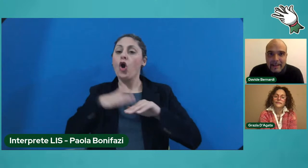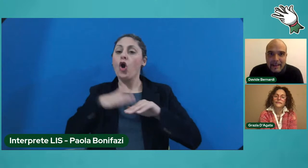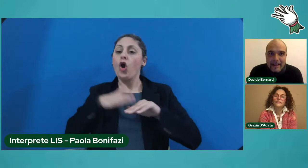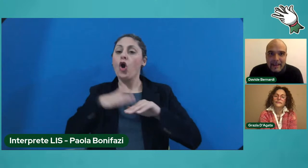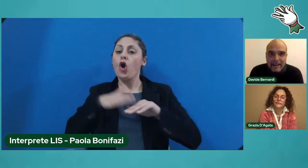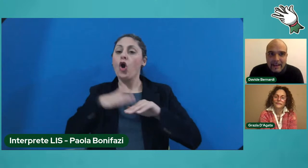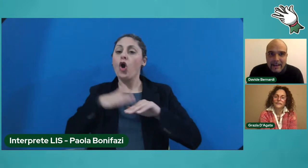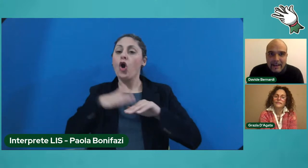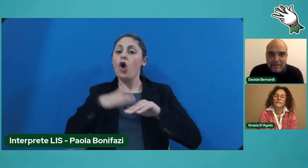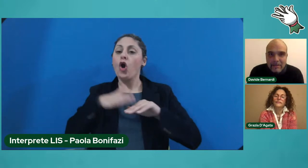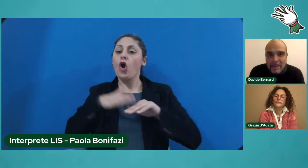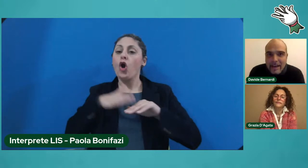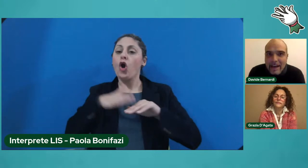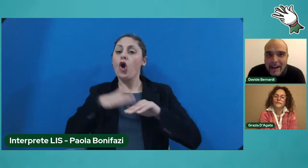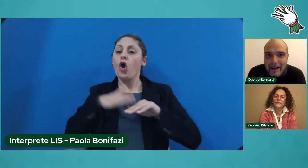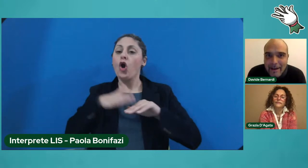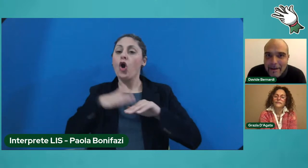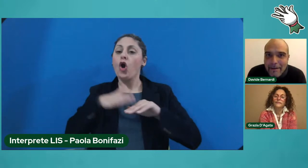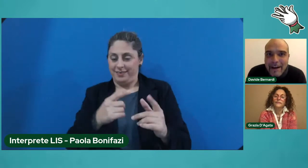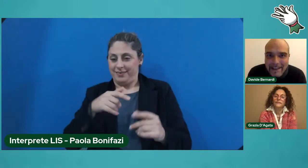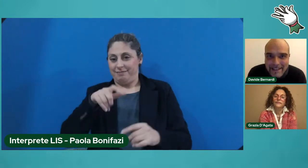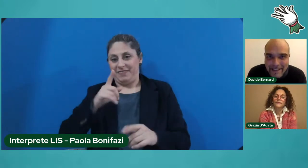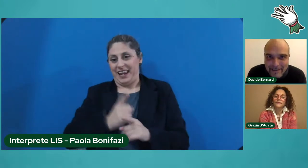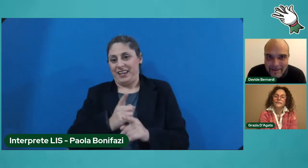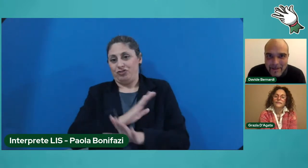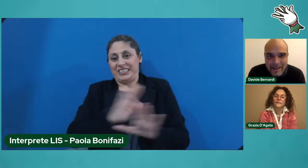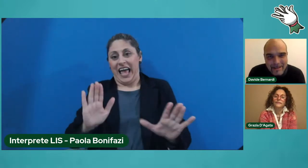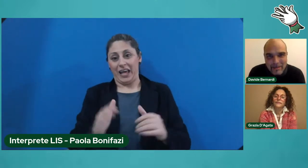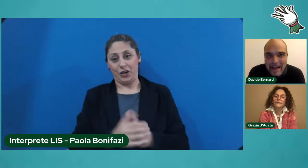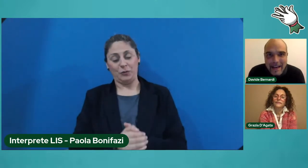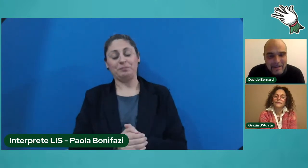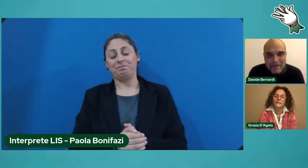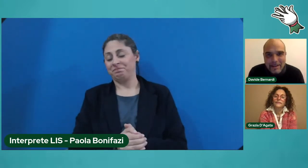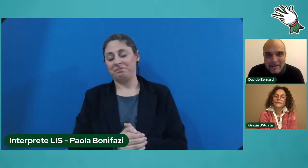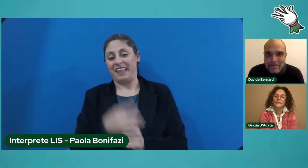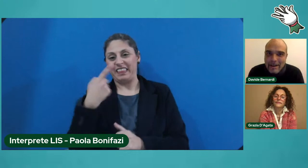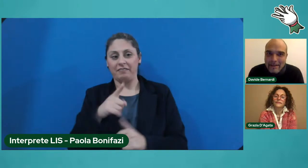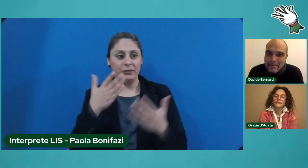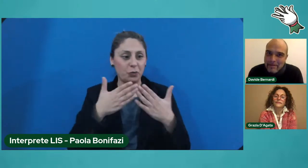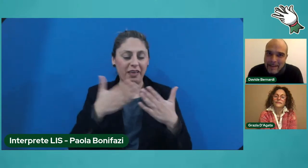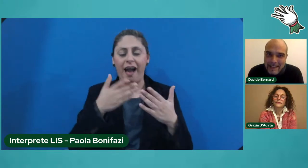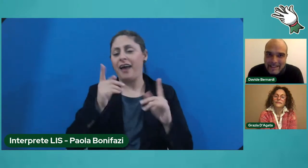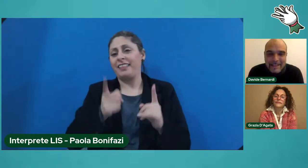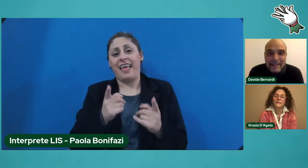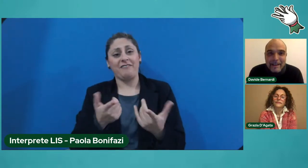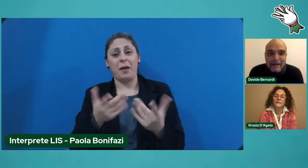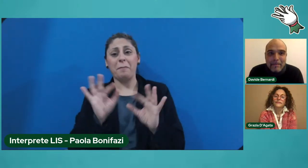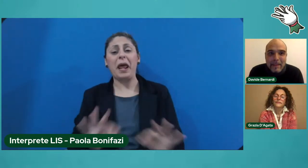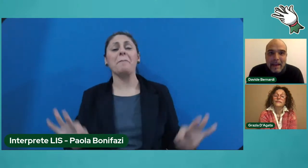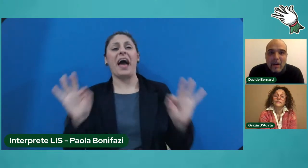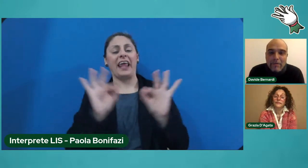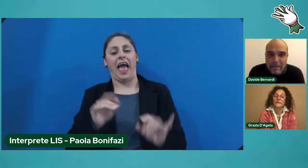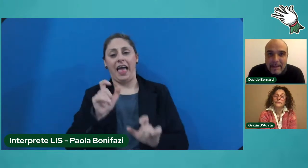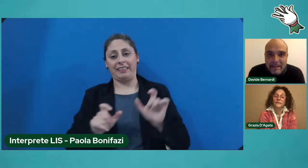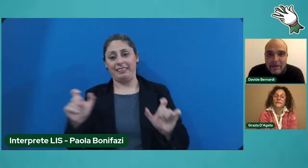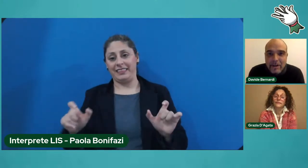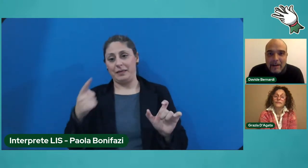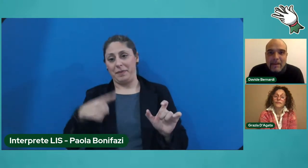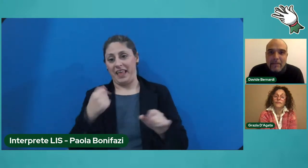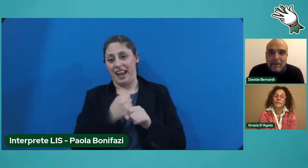che bisogna farsi, bisogna studiare, bisogna insomma prepararsi. Ovviamente però